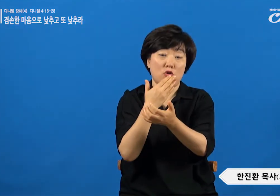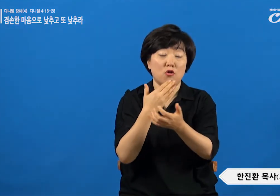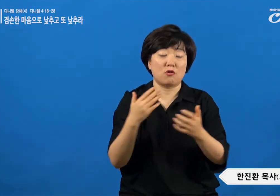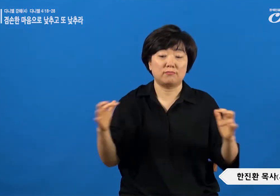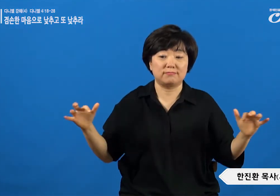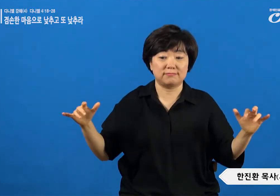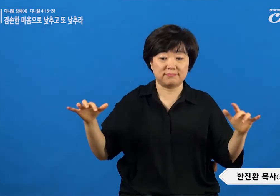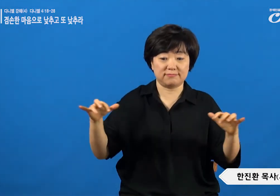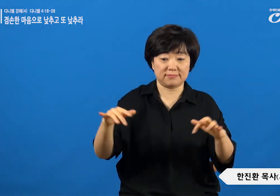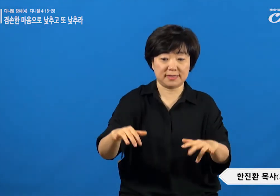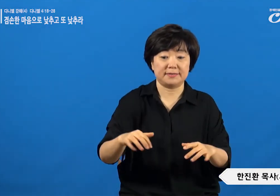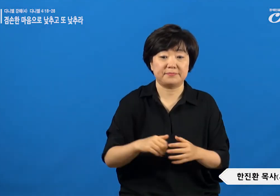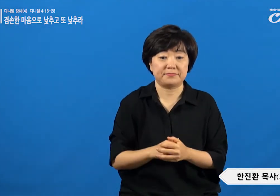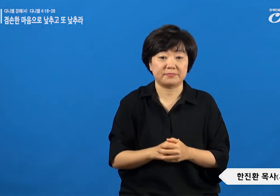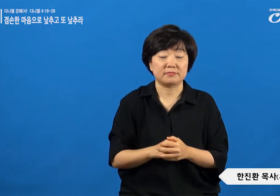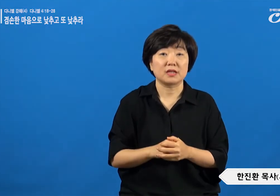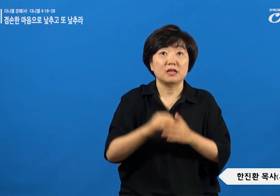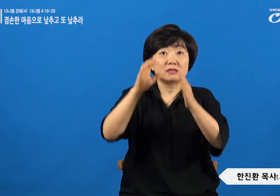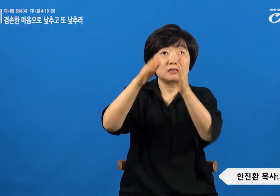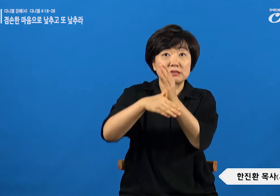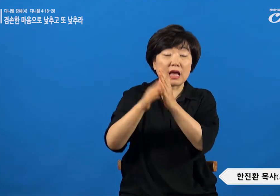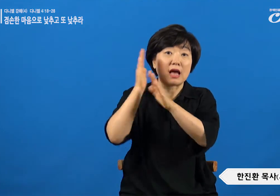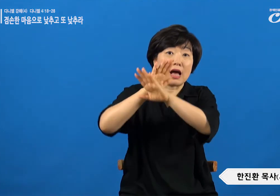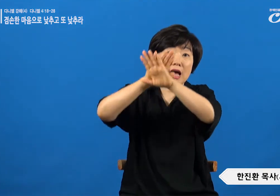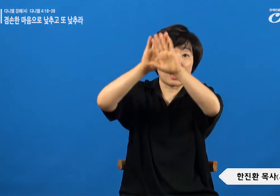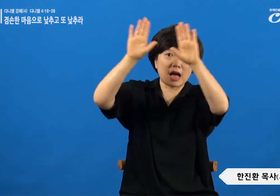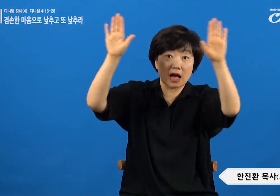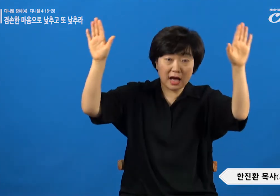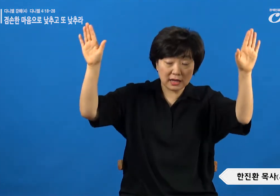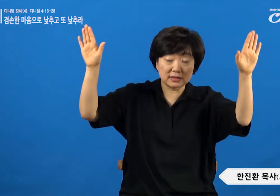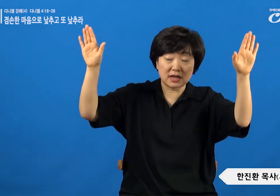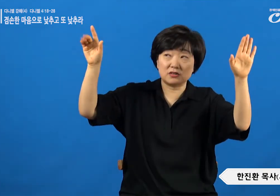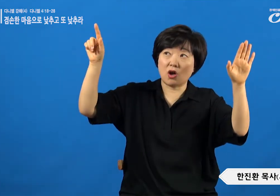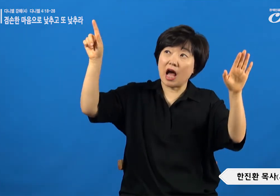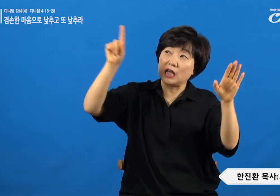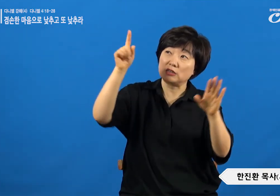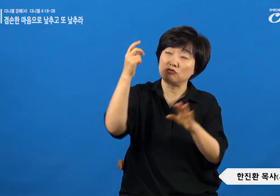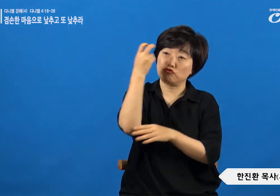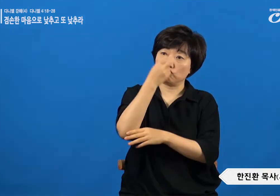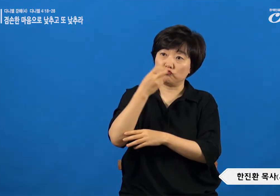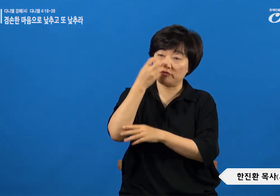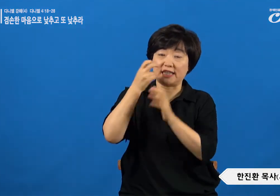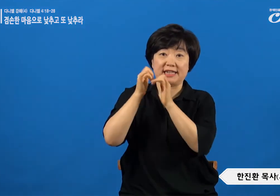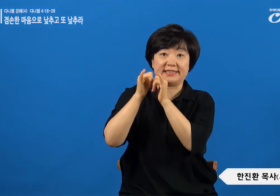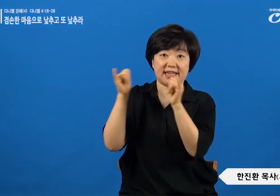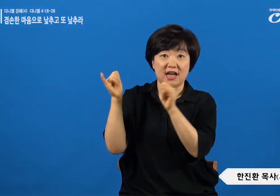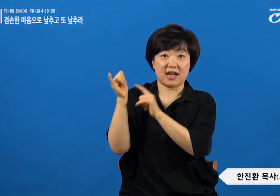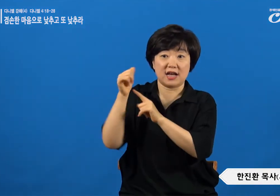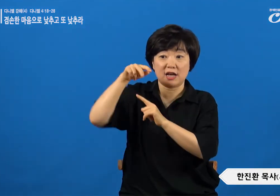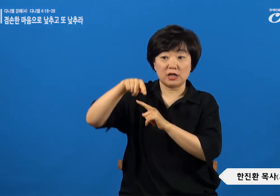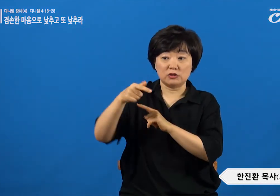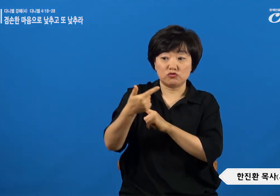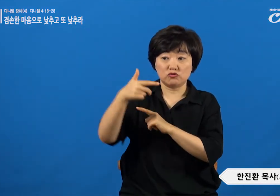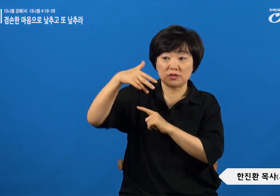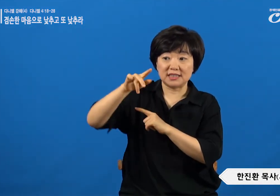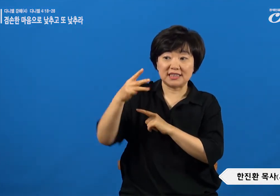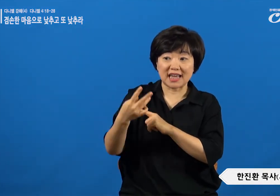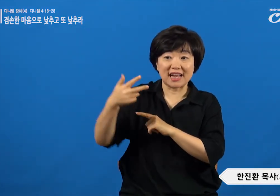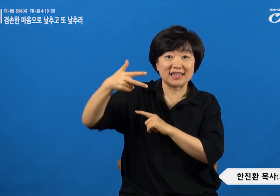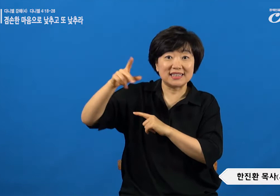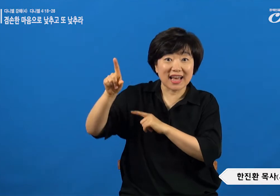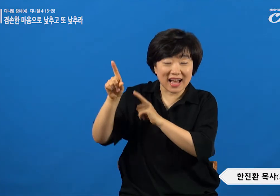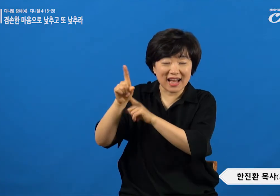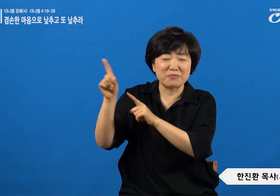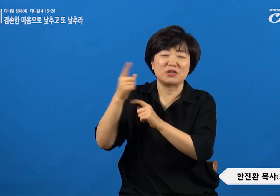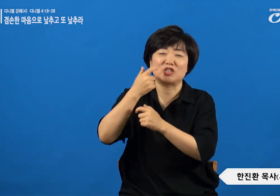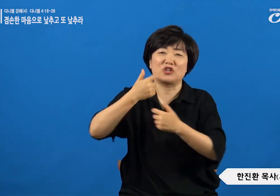모여듭니다. 그런데 하늘에서 한 순찰자가 내려오더니, 이 순찰자라는 말은